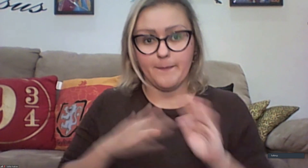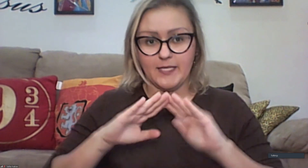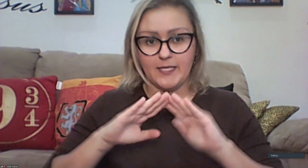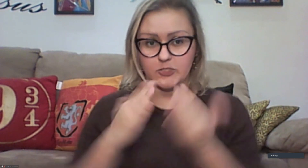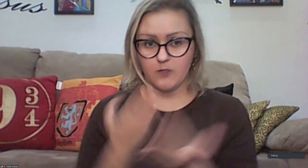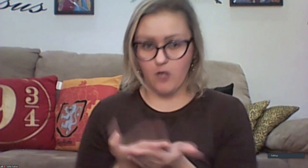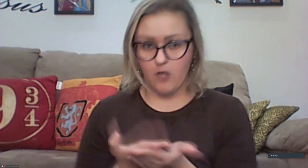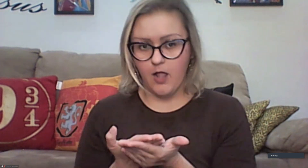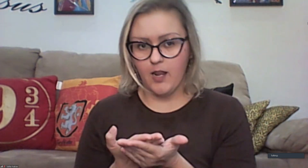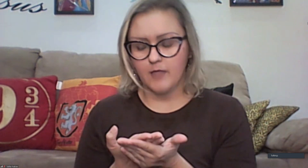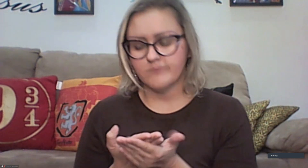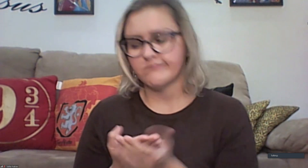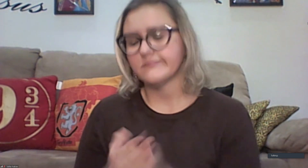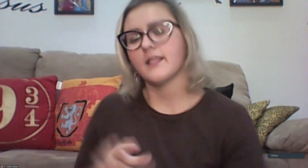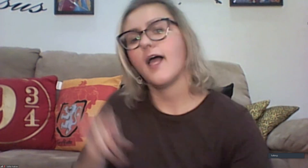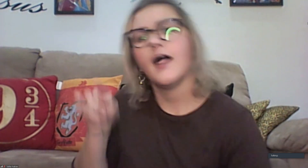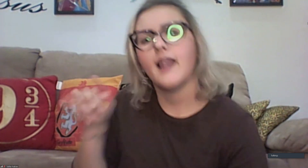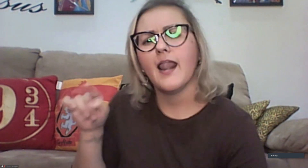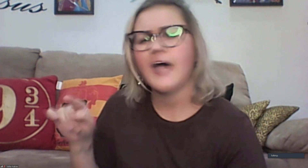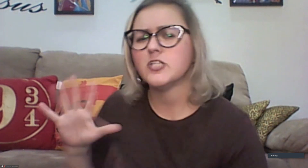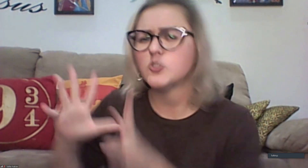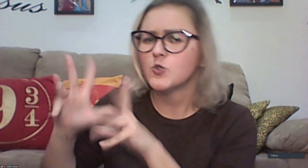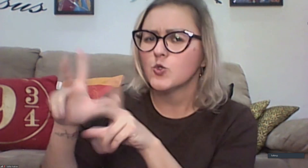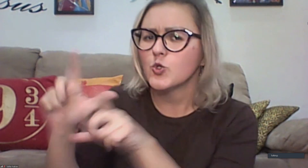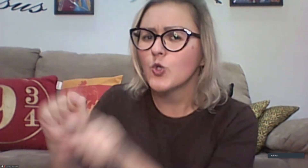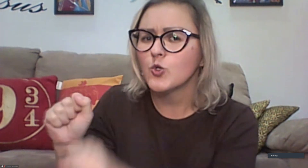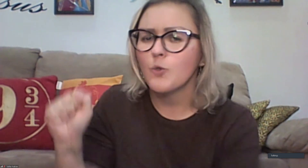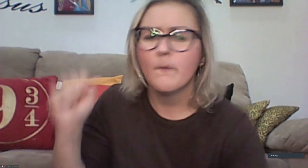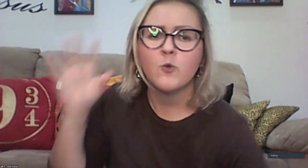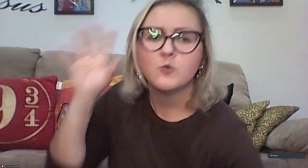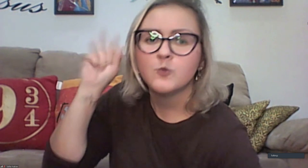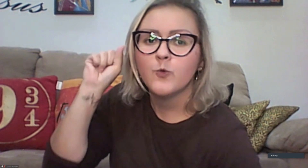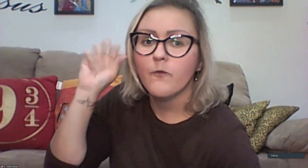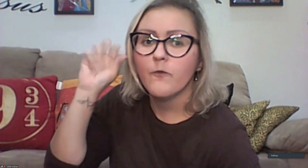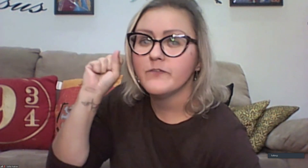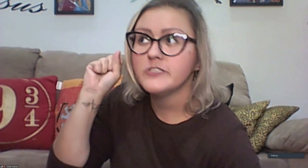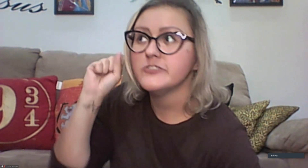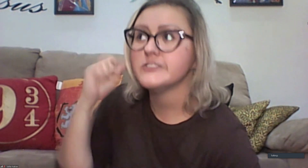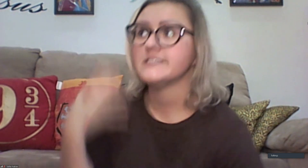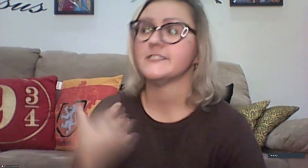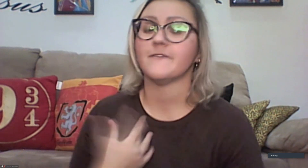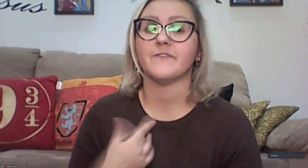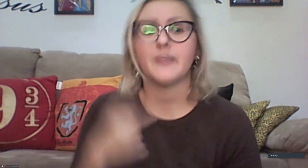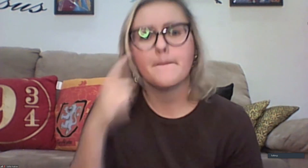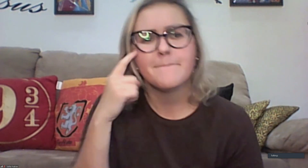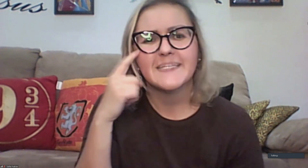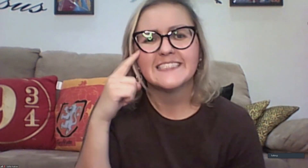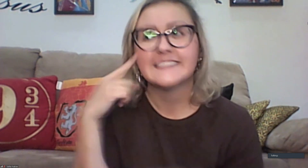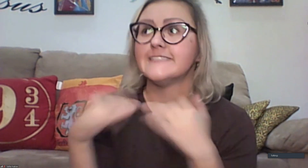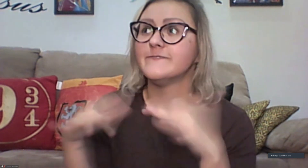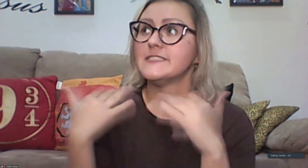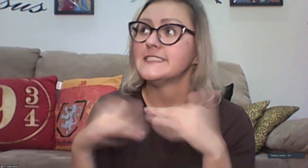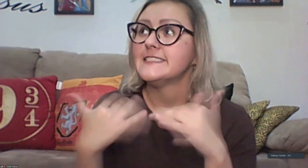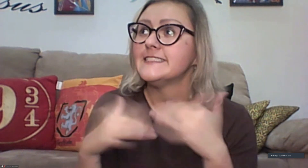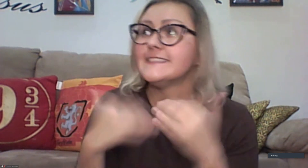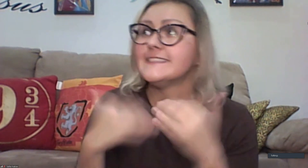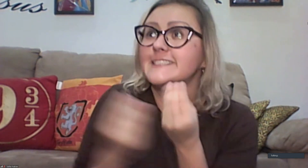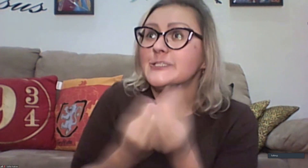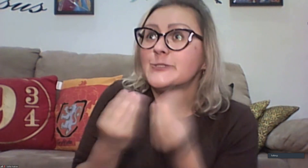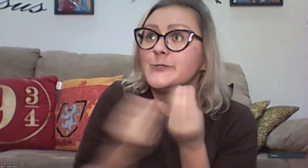quando cheguei na minha escola, eu vi que todo mundo era ouvinte. Aí eu pensei, nossa, como é